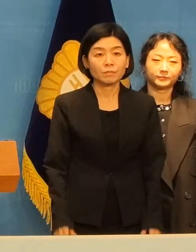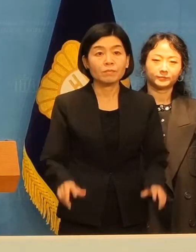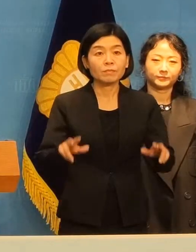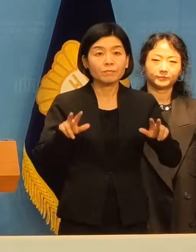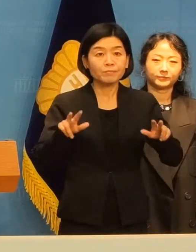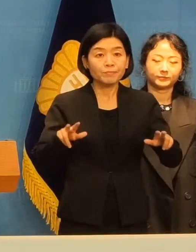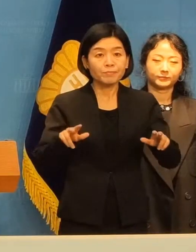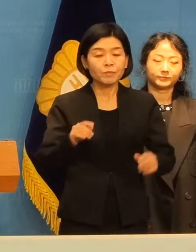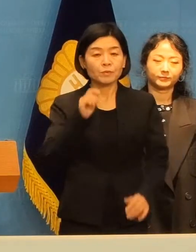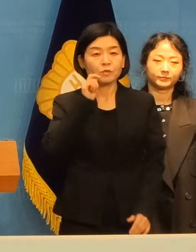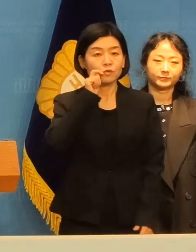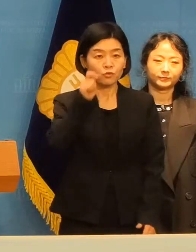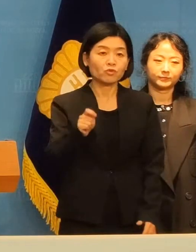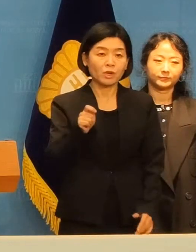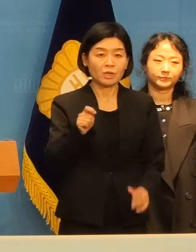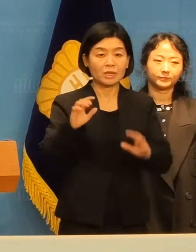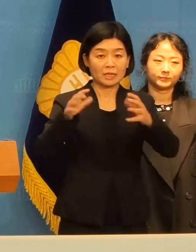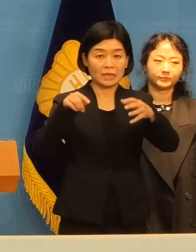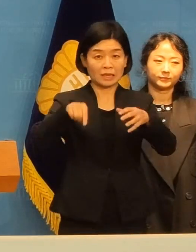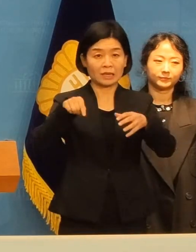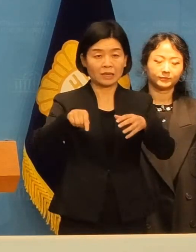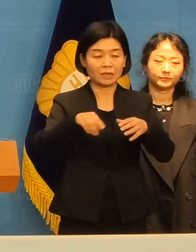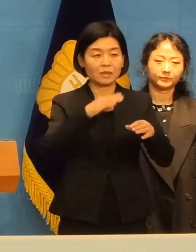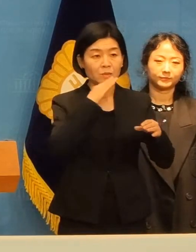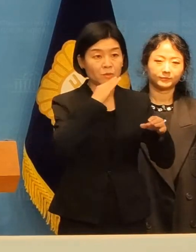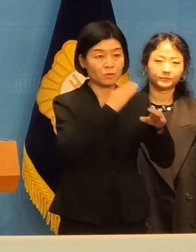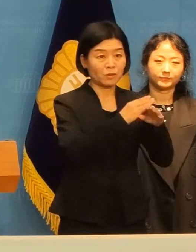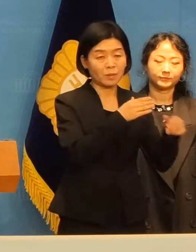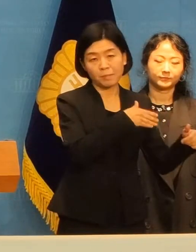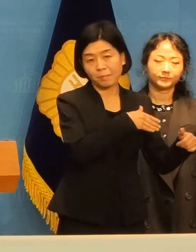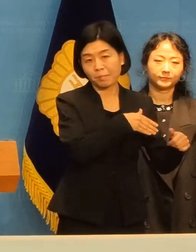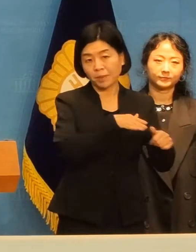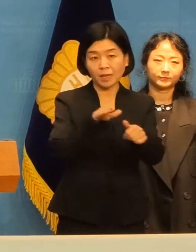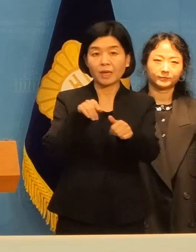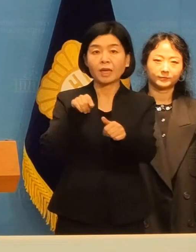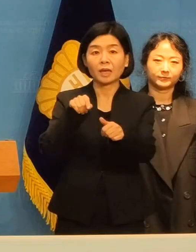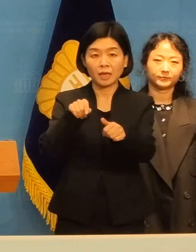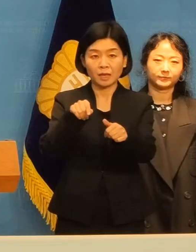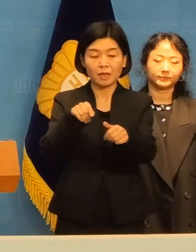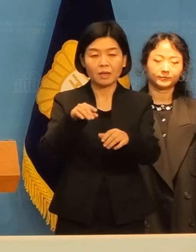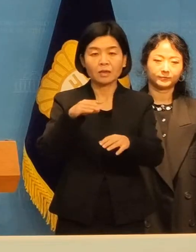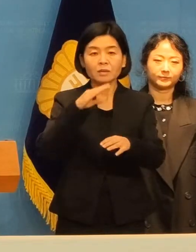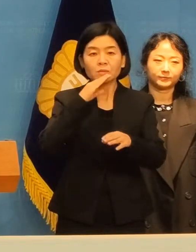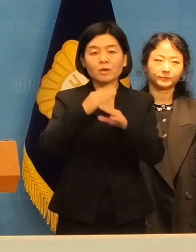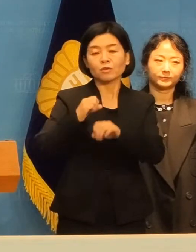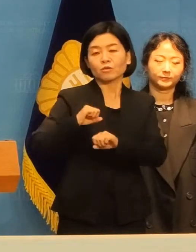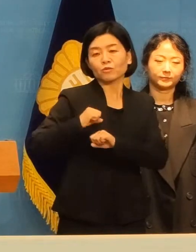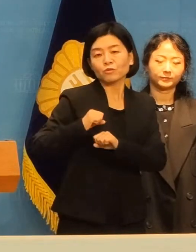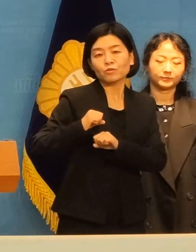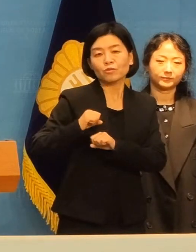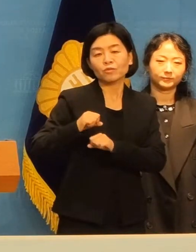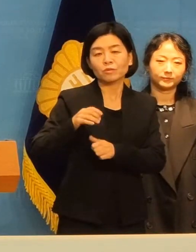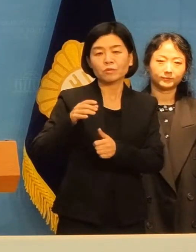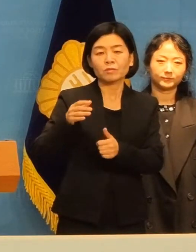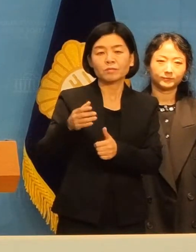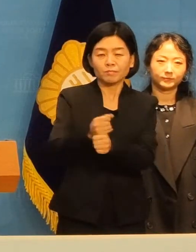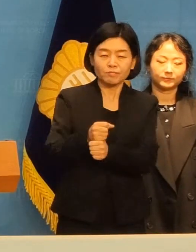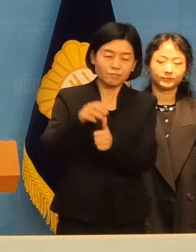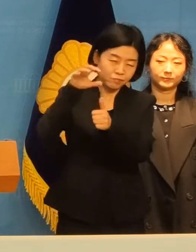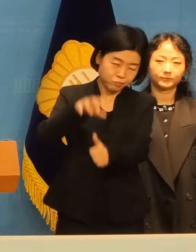지금 우크라이나에는 북한에서 파병한 북한군들 중에 포로로 된 2명의